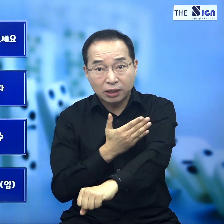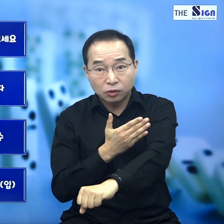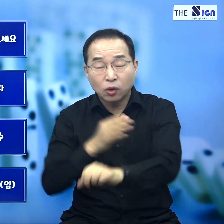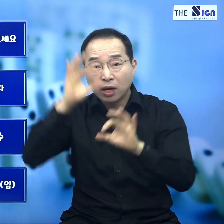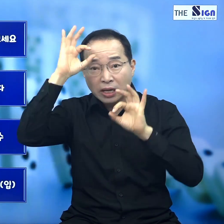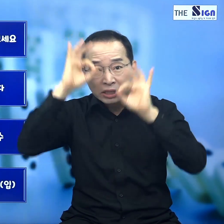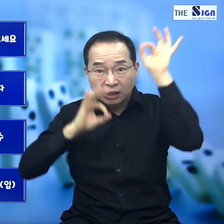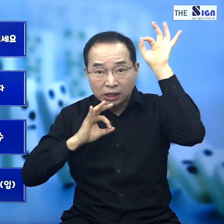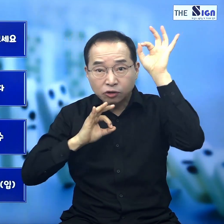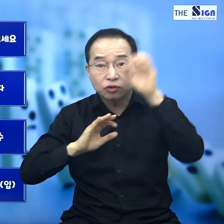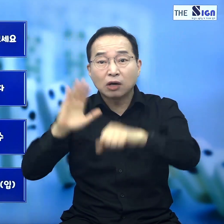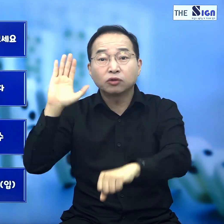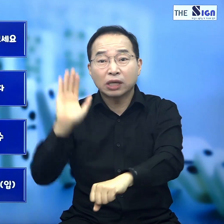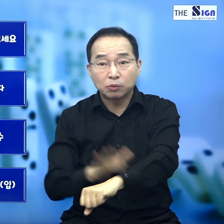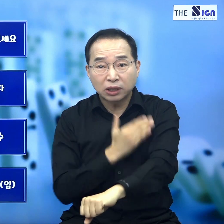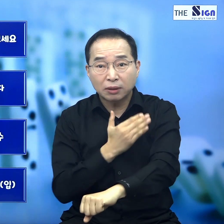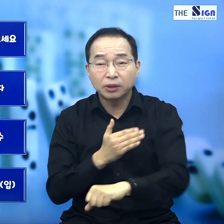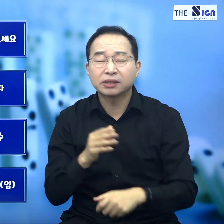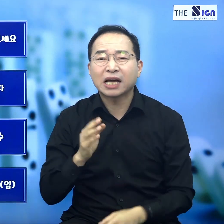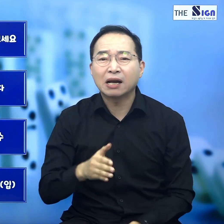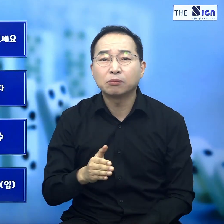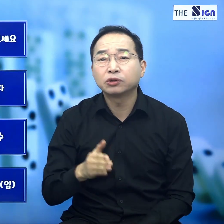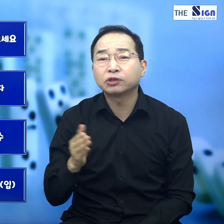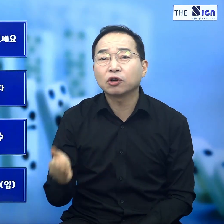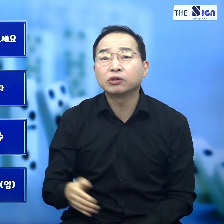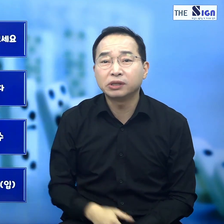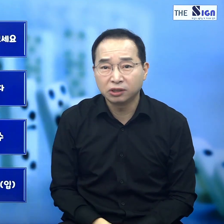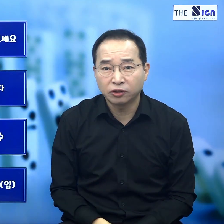잘못하다죠. 실수하고 잘못하다면 잘못을 저지른 거예요.